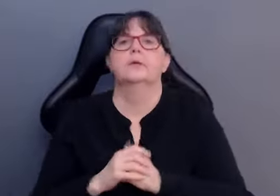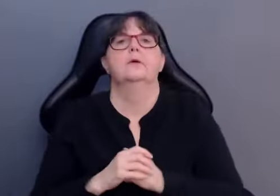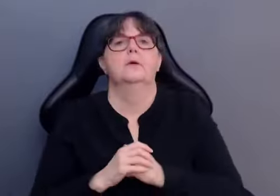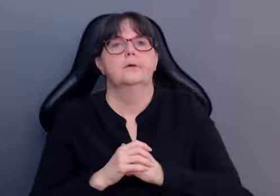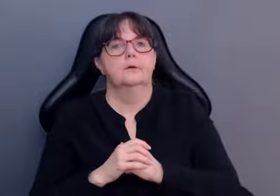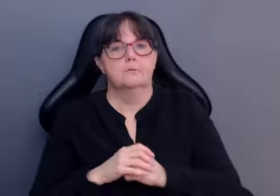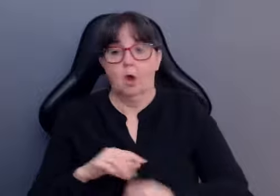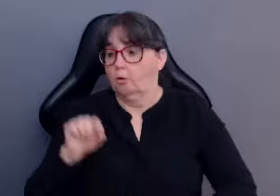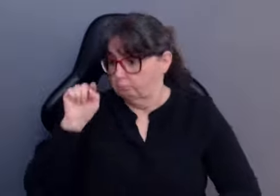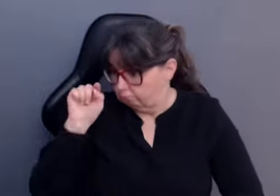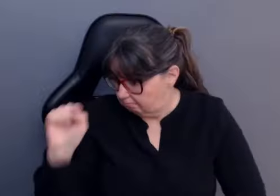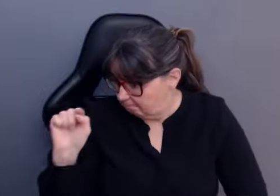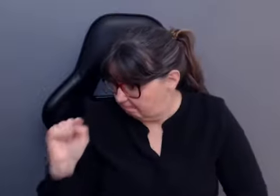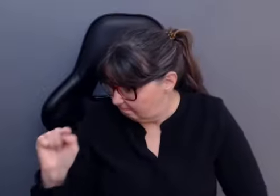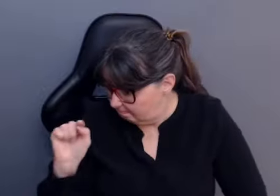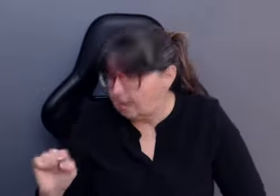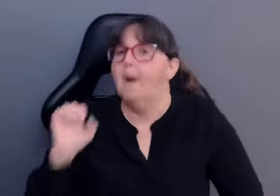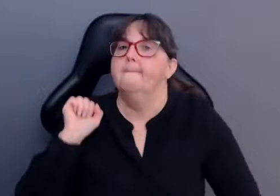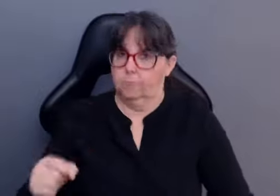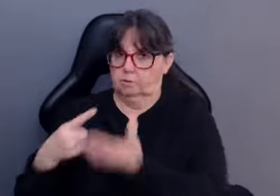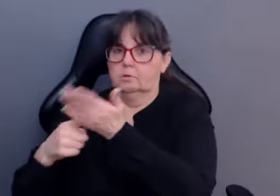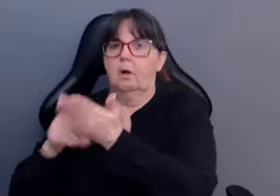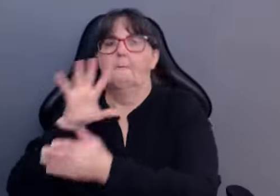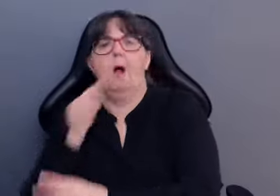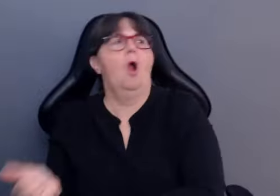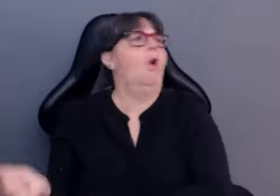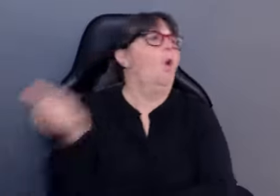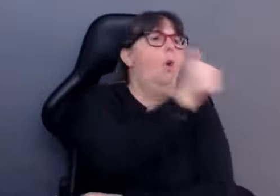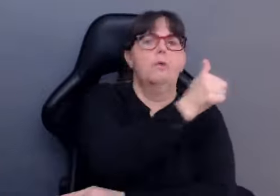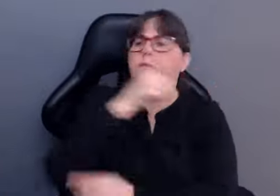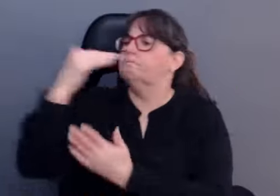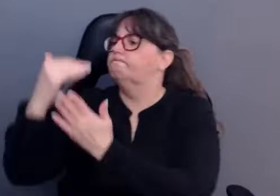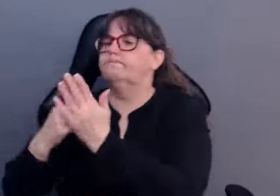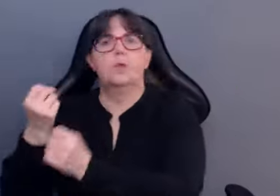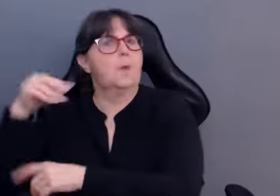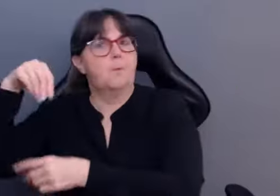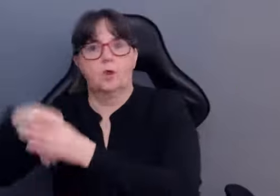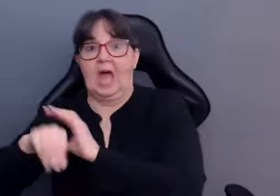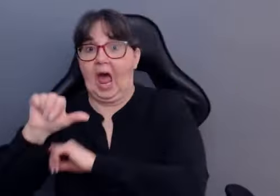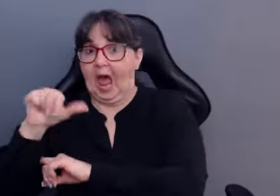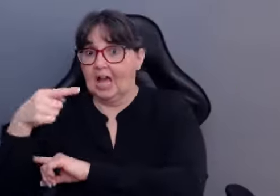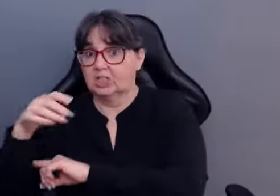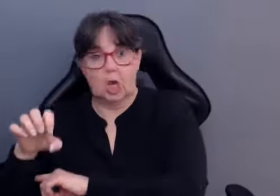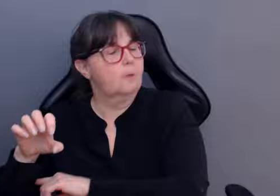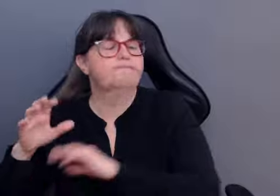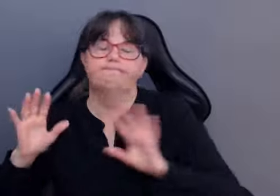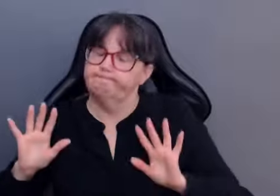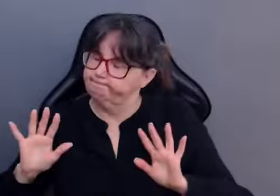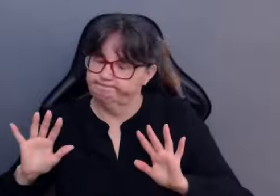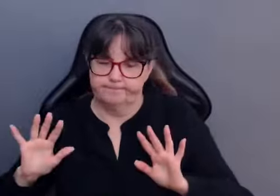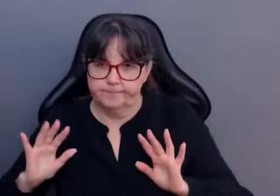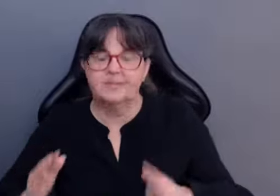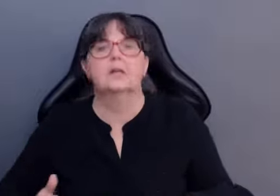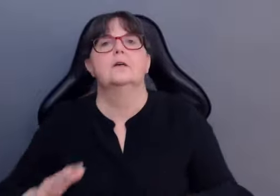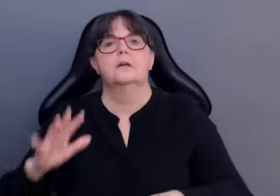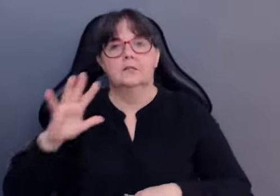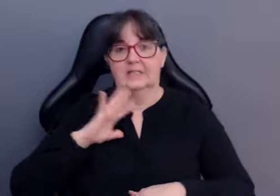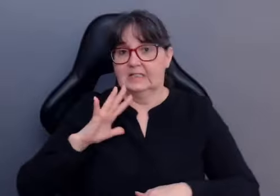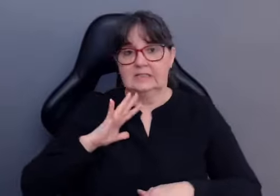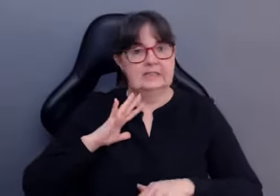ceux ou ces sujets pourront être étudiés. L'omission accidentelle de cet avis ou